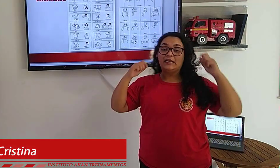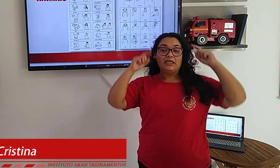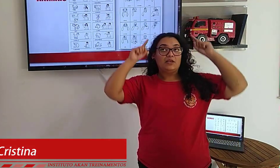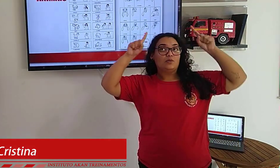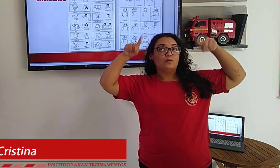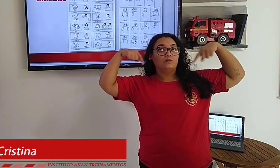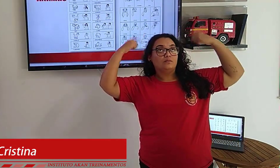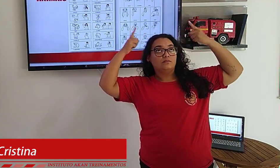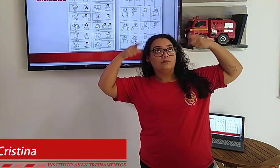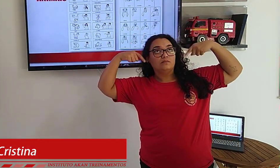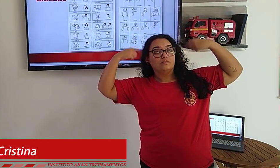Carneiro.